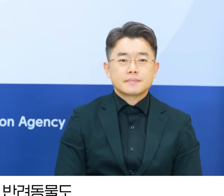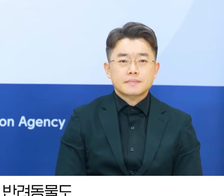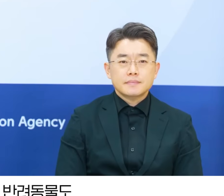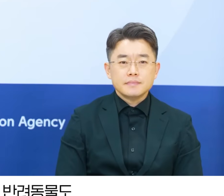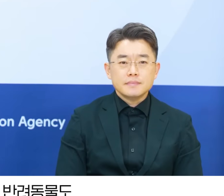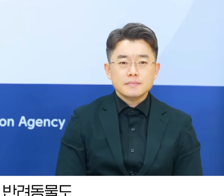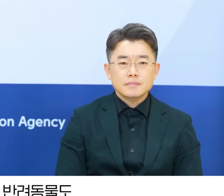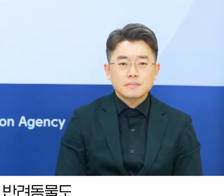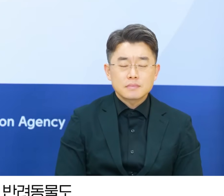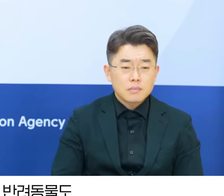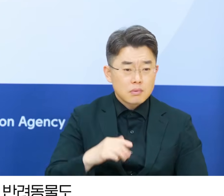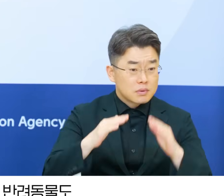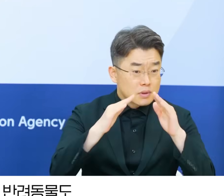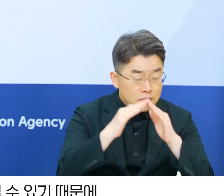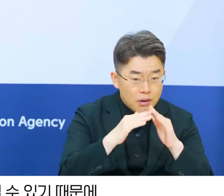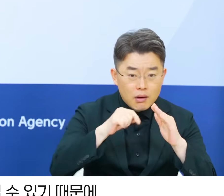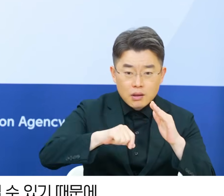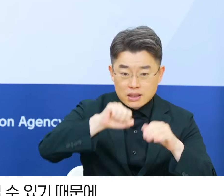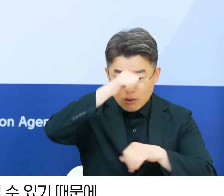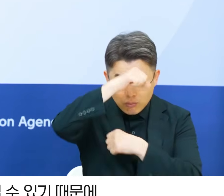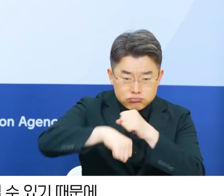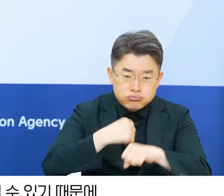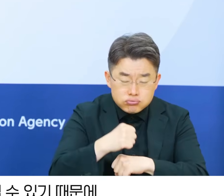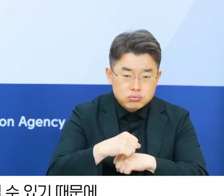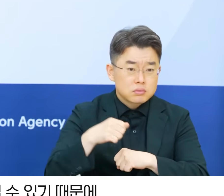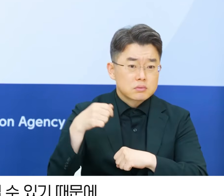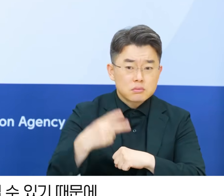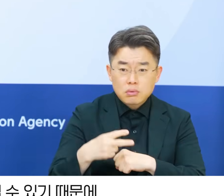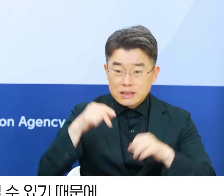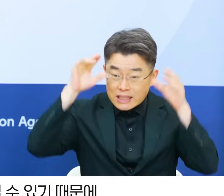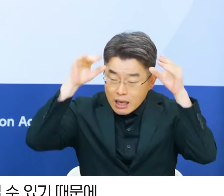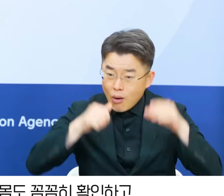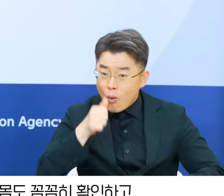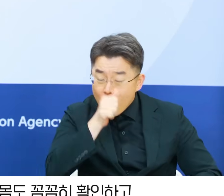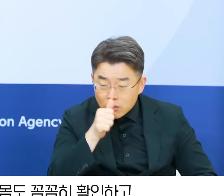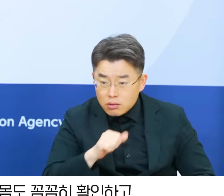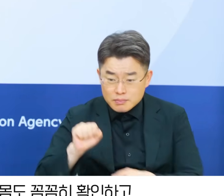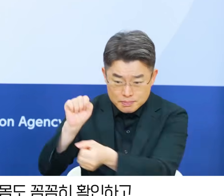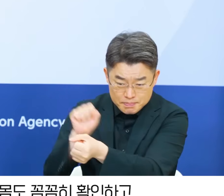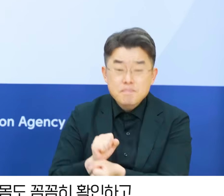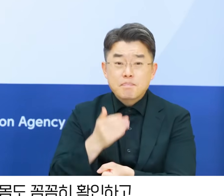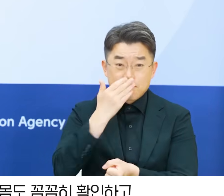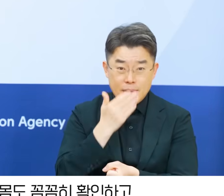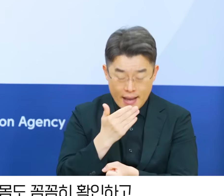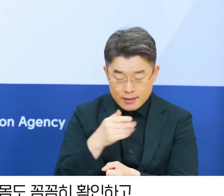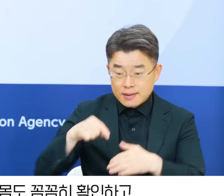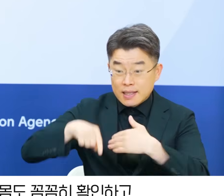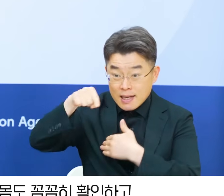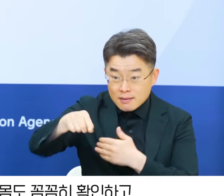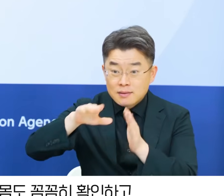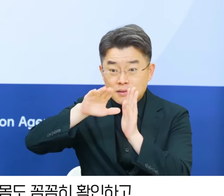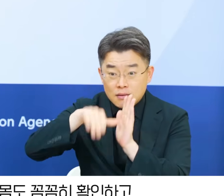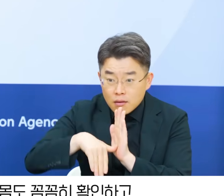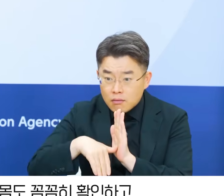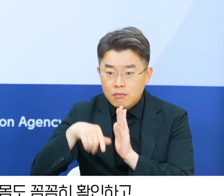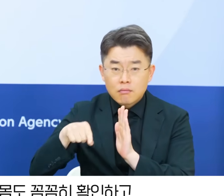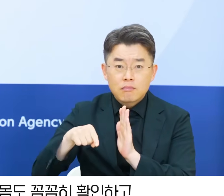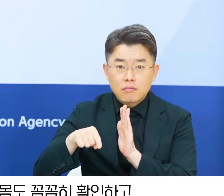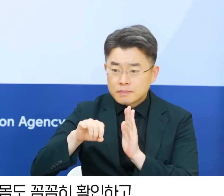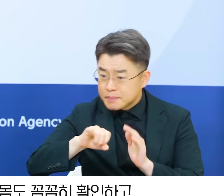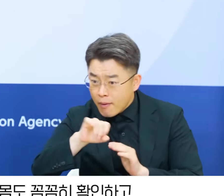또한 가축이나 반려동물도 진드기의 숙주가 될 수 있기 때문에 야외 활동 후에는 동물의 몸도